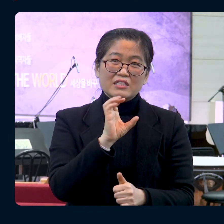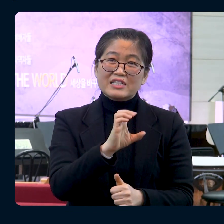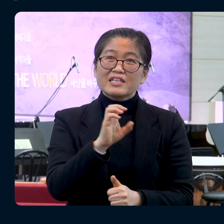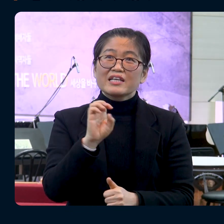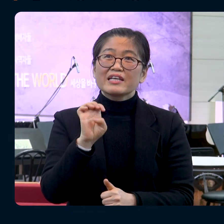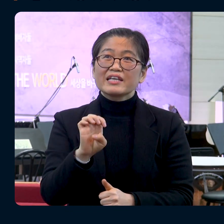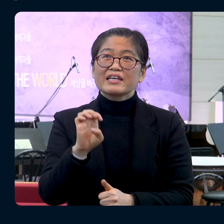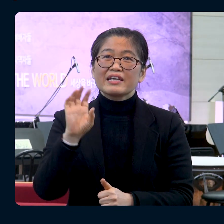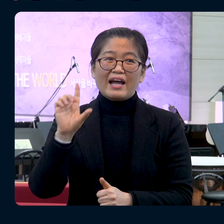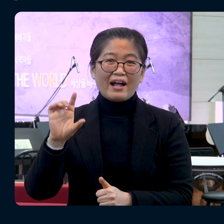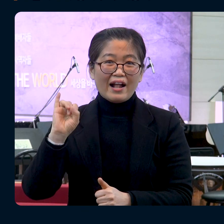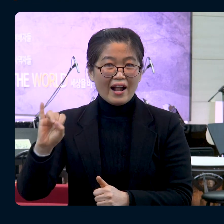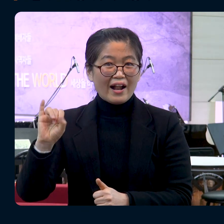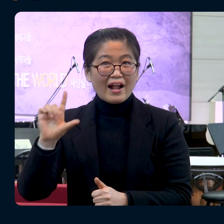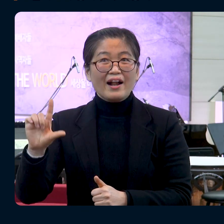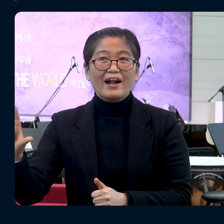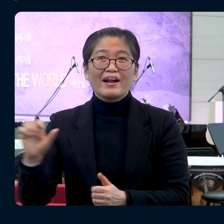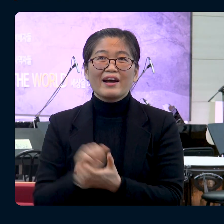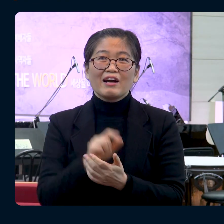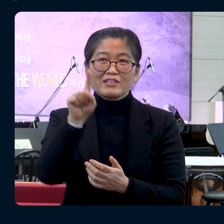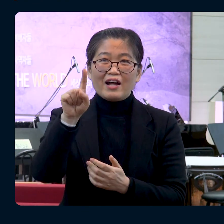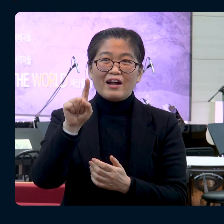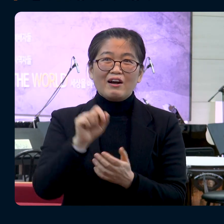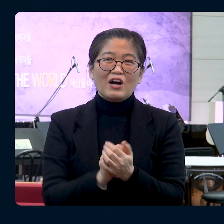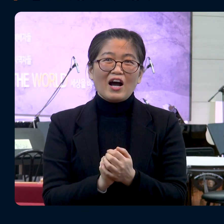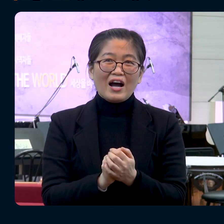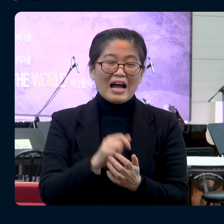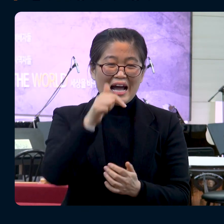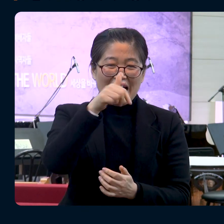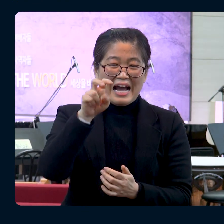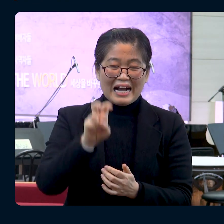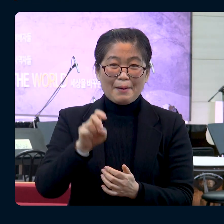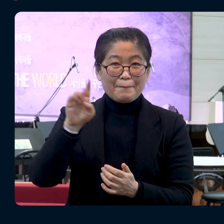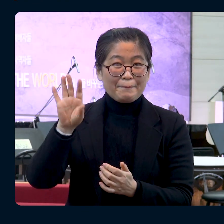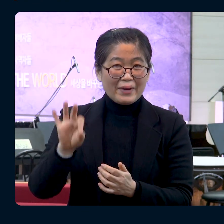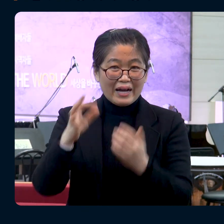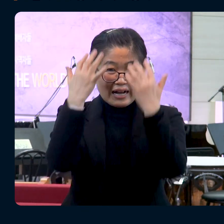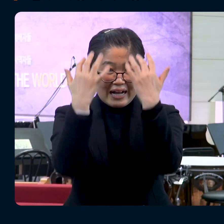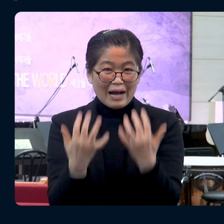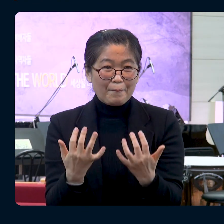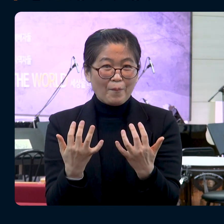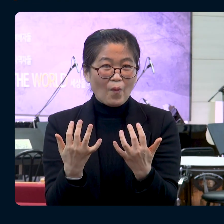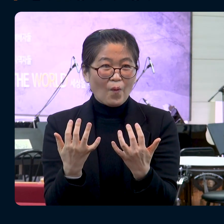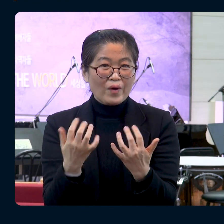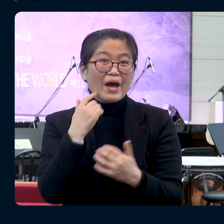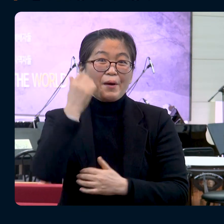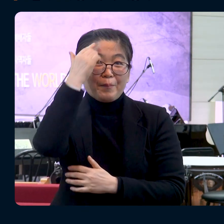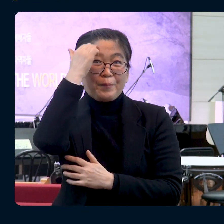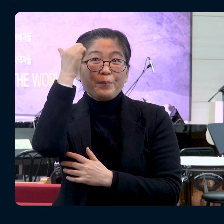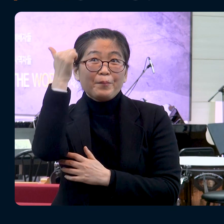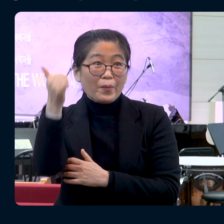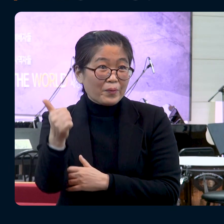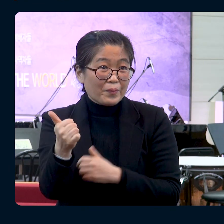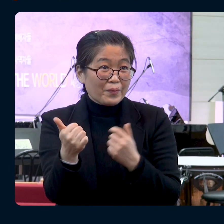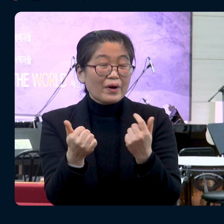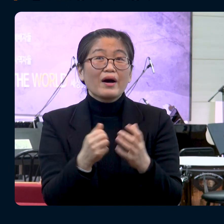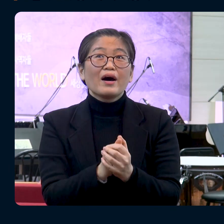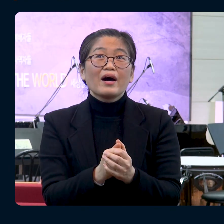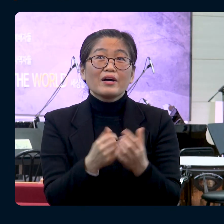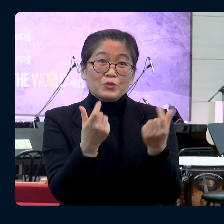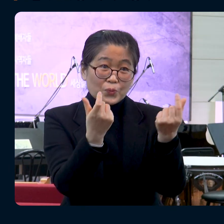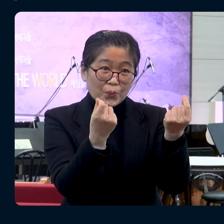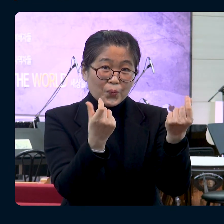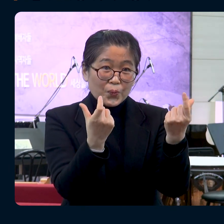그러거든요. 진짜 셀 미니스트리가 거기 있었습니다. 셀 처치가 거기 있었어요. 그래서